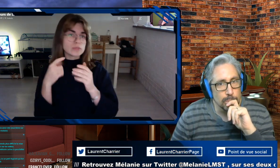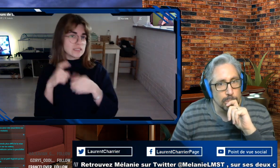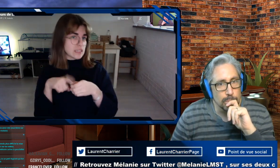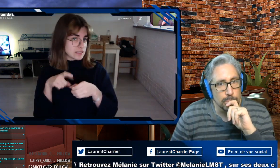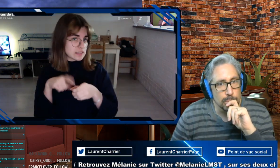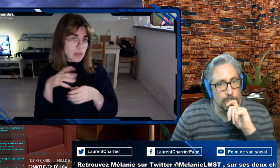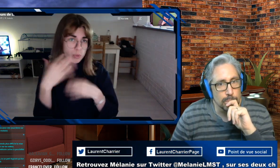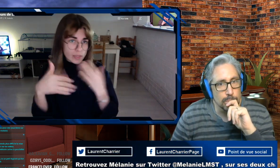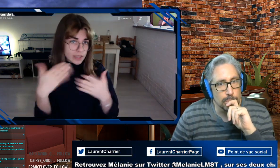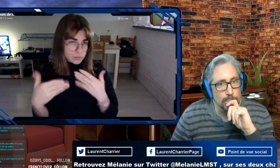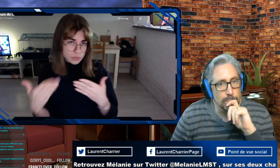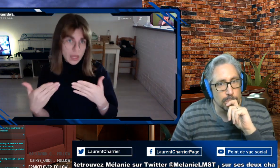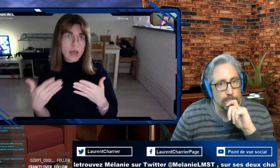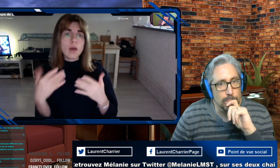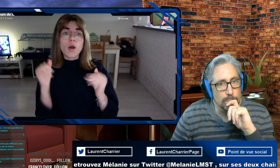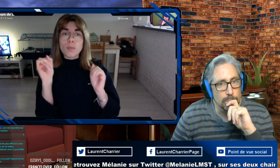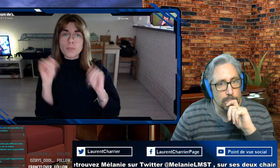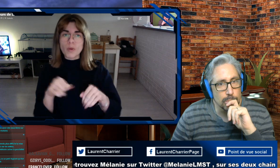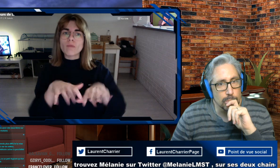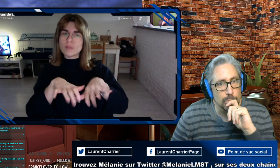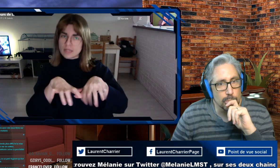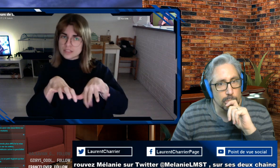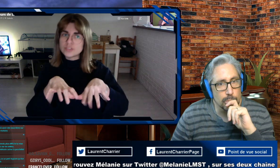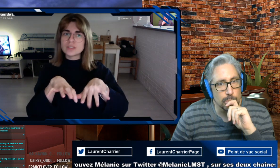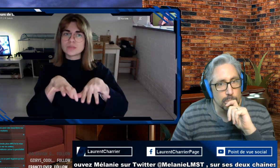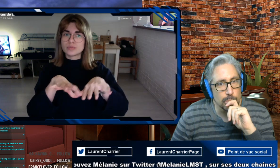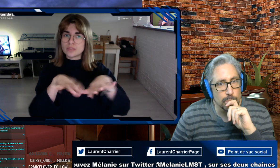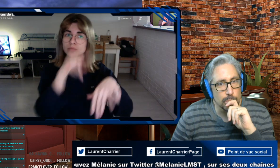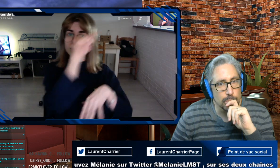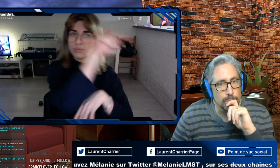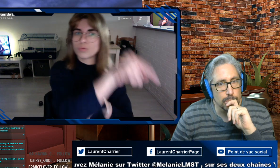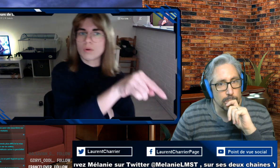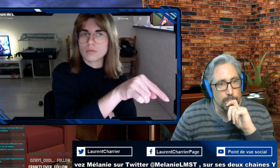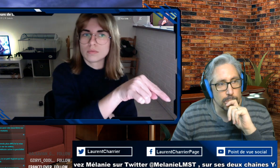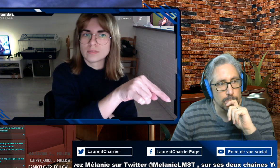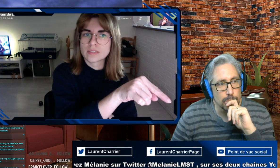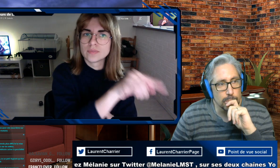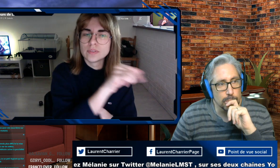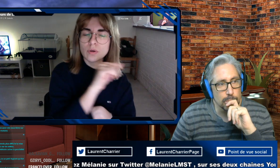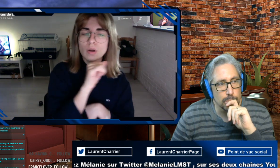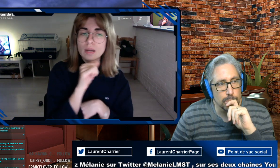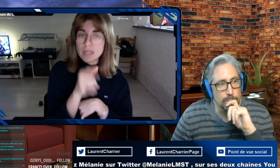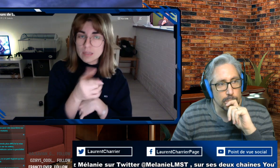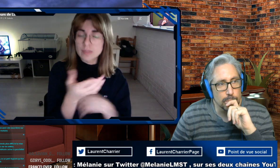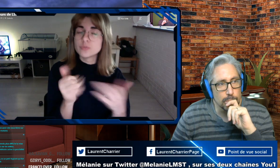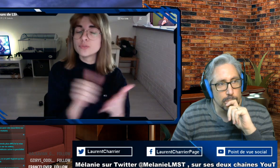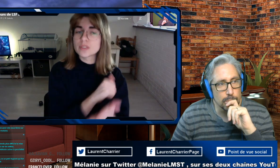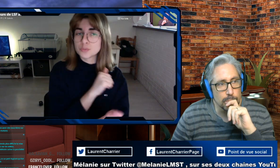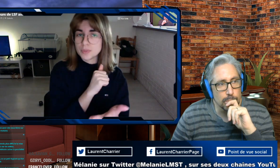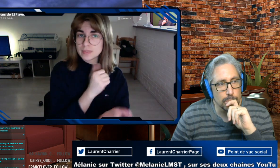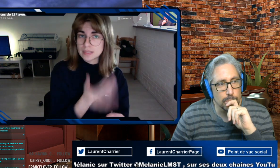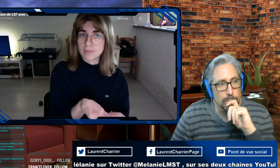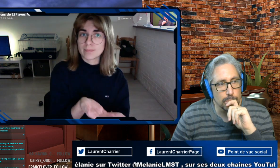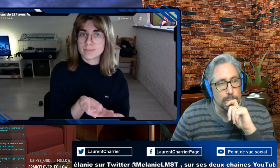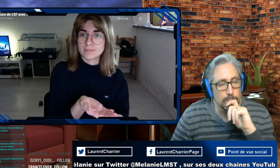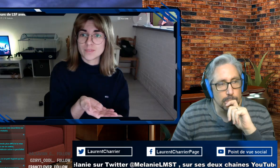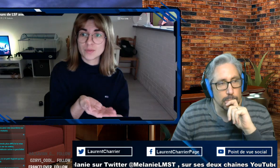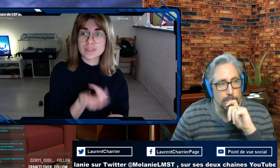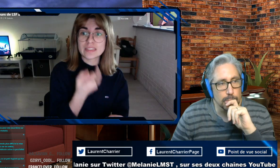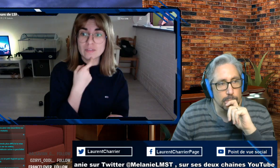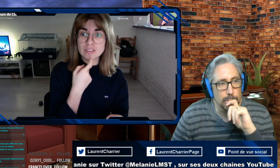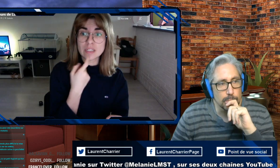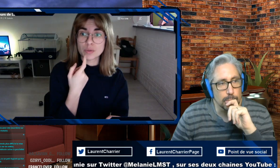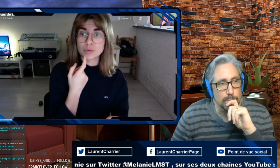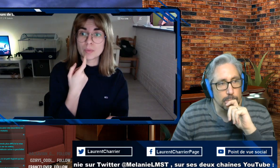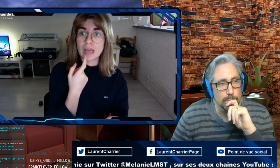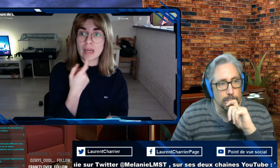personnes, tes abonnés, tout ça, peuvent rédiger des sous-titres pour cette vidéo. Et bien YouTube va supprimer ça. Donc,